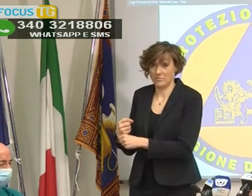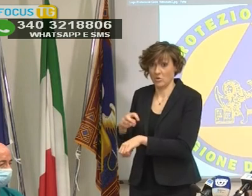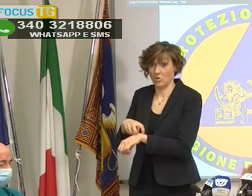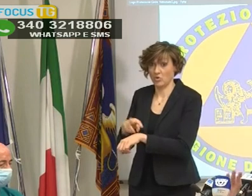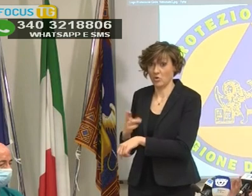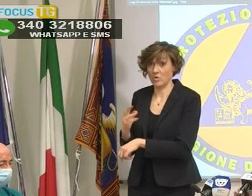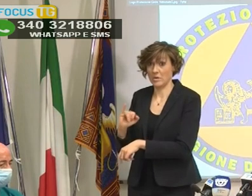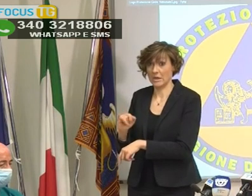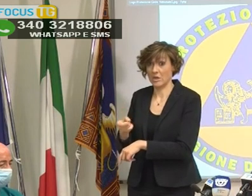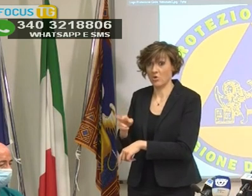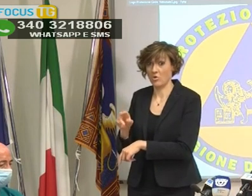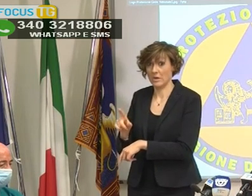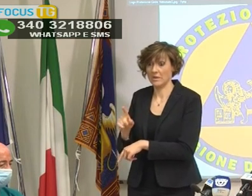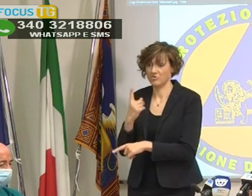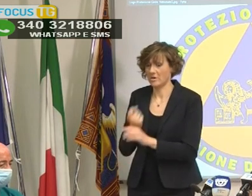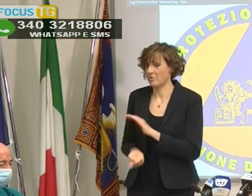è una rivoluzione,